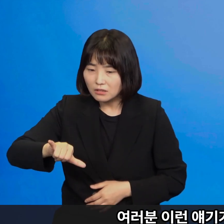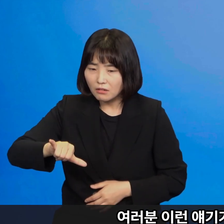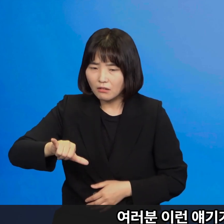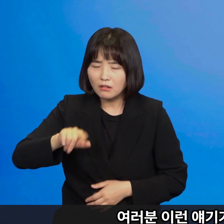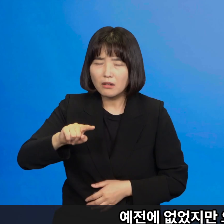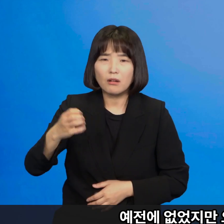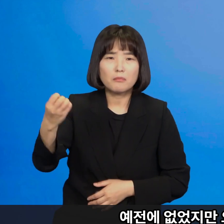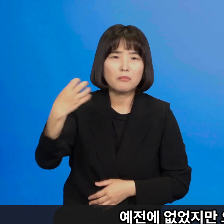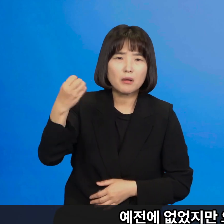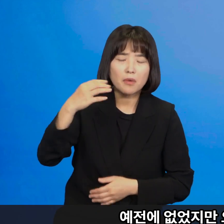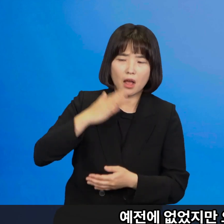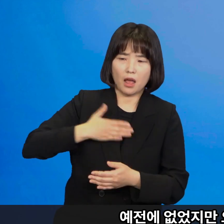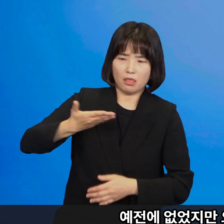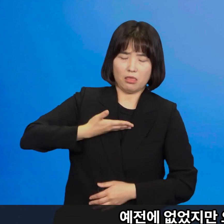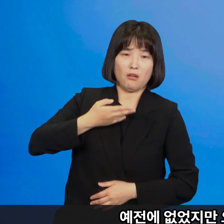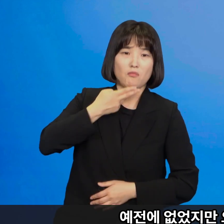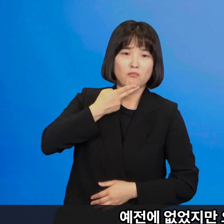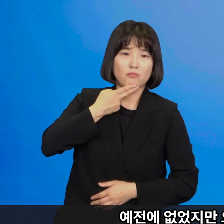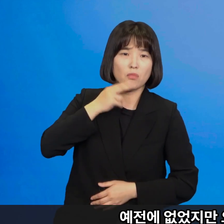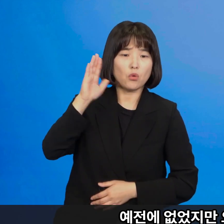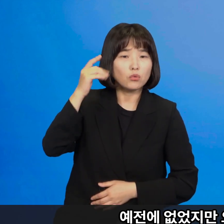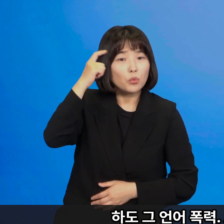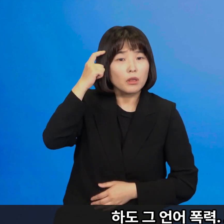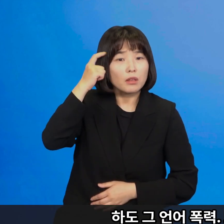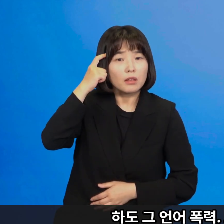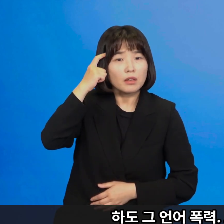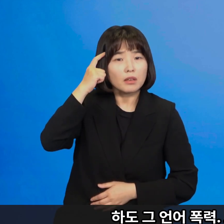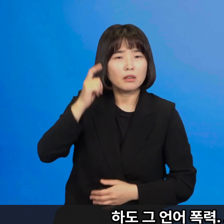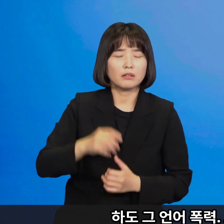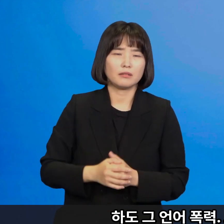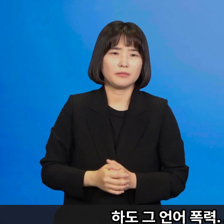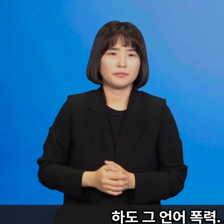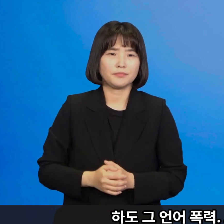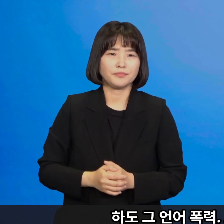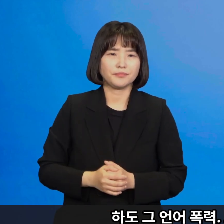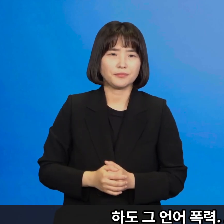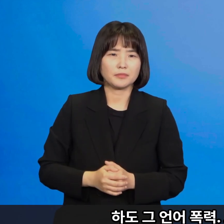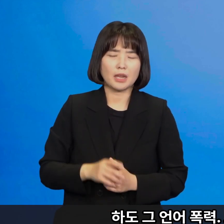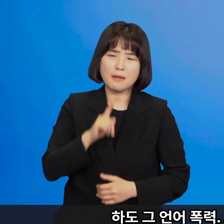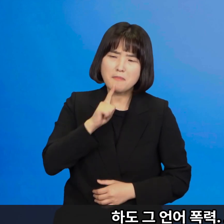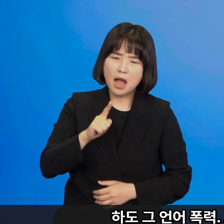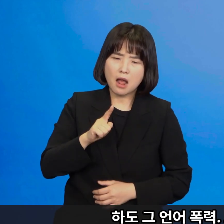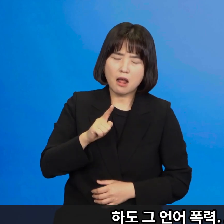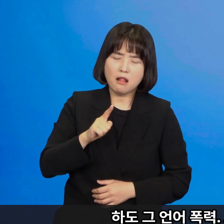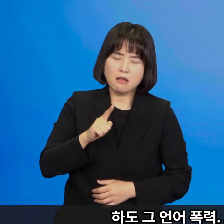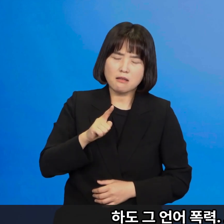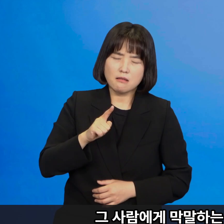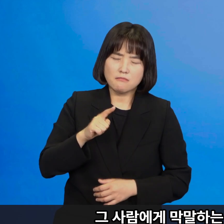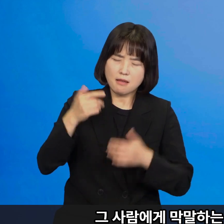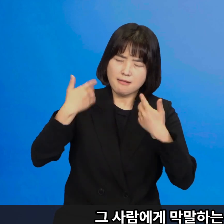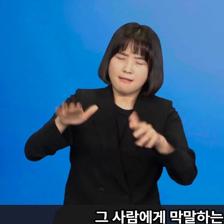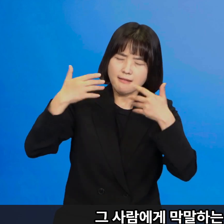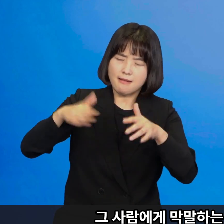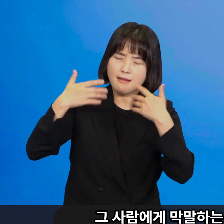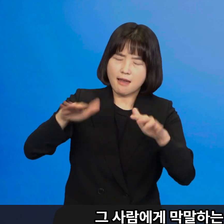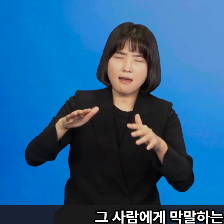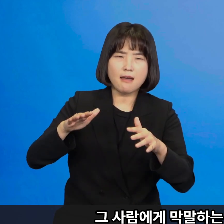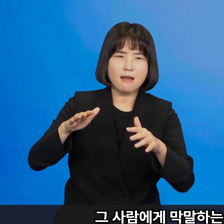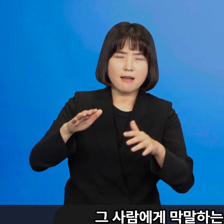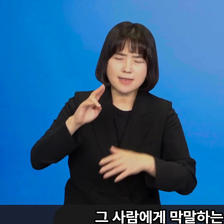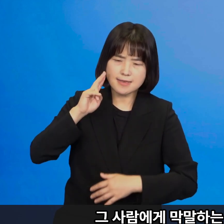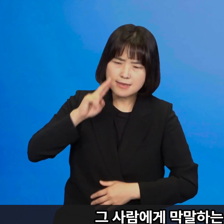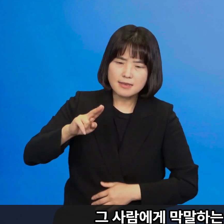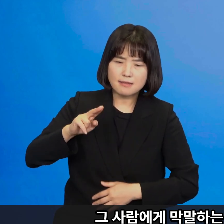없었어요. 예전에 없었지만 요즘에 왜 나옵니까? 하도 그 언어 폭력, 보이지 않는다고 해서 그 사람에게 막말을 하는